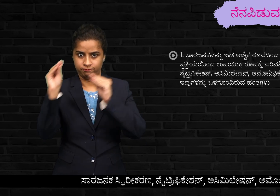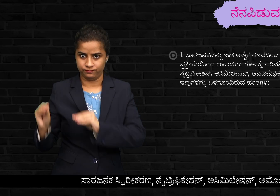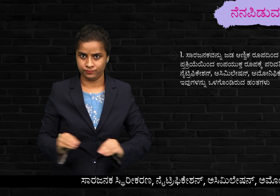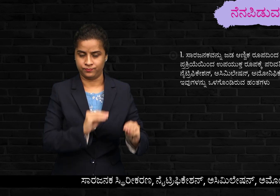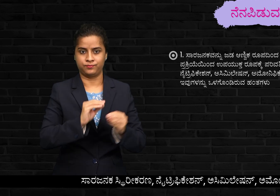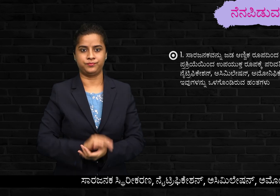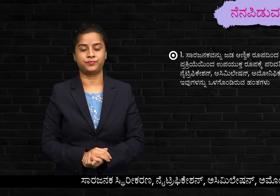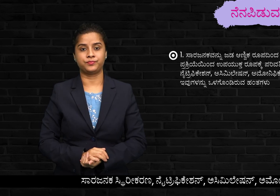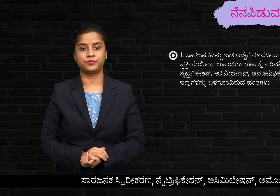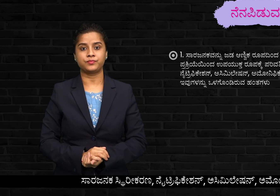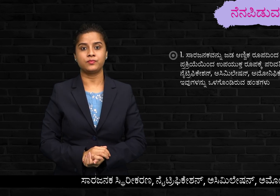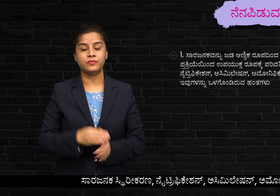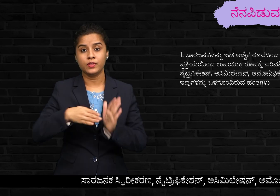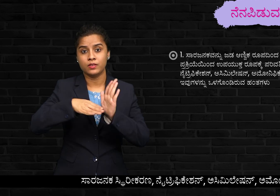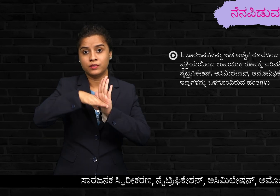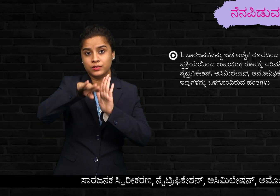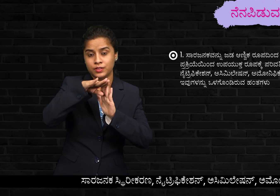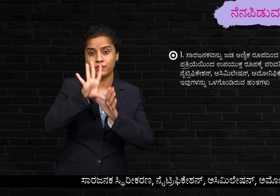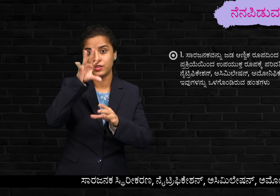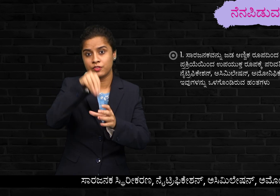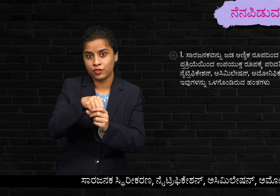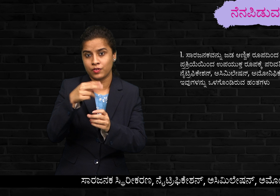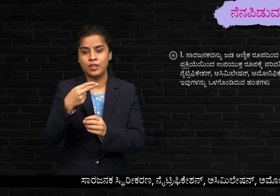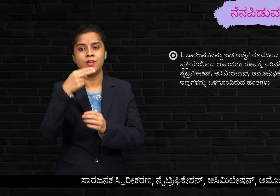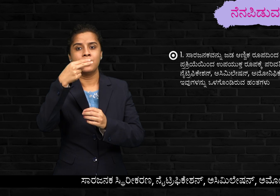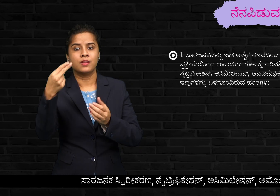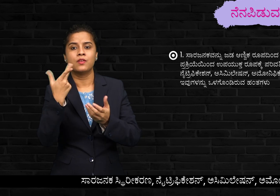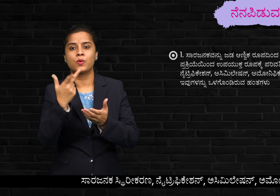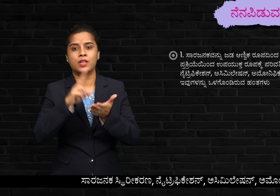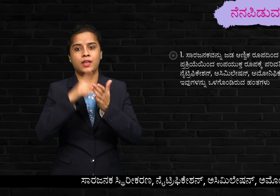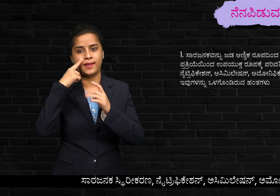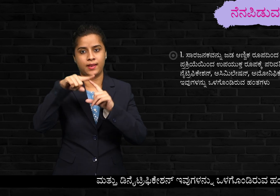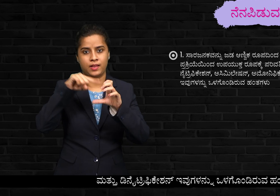ಸಾರಜನಕ ಸ್ಥಿರೀಕರಣ, ನೈಟ್ರಿಫಿಕೇಶನ್, ಅಸಿಮಿಲೇಷನ್, ಅಮೋನಿಫಿಕೇಶನ್,